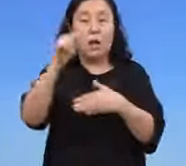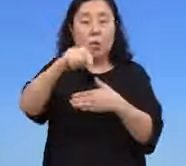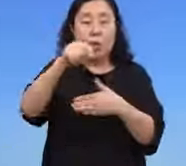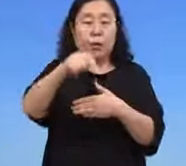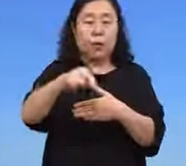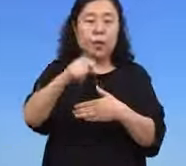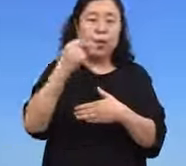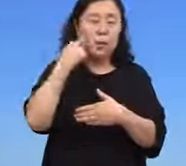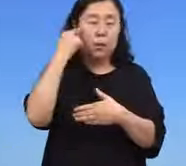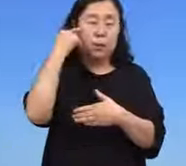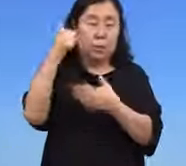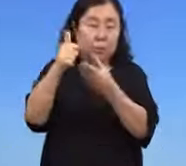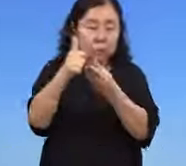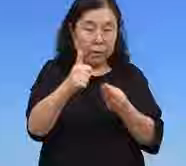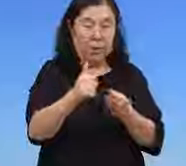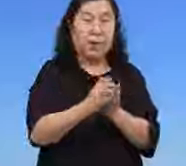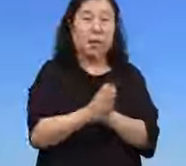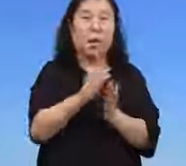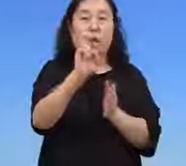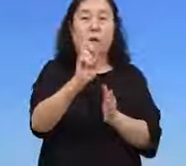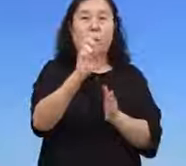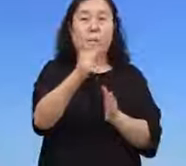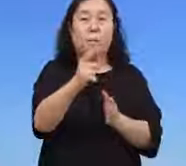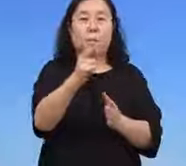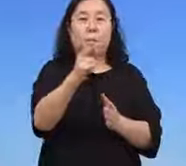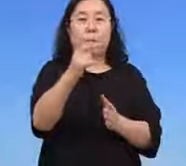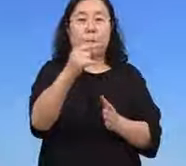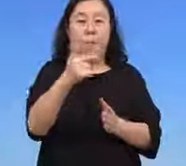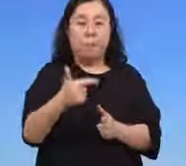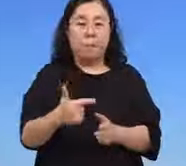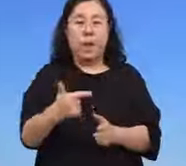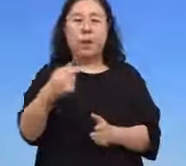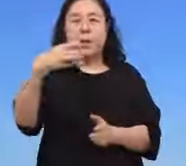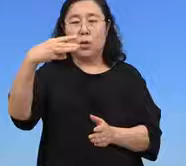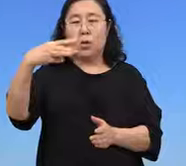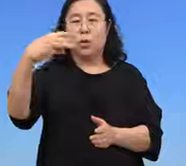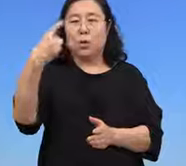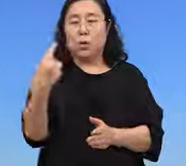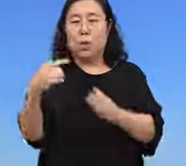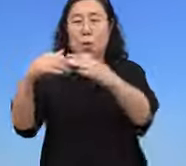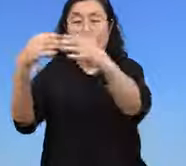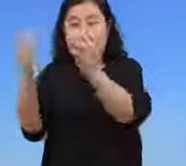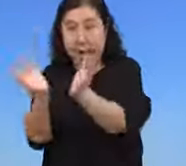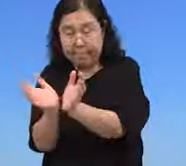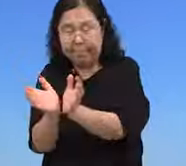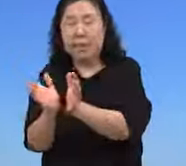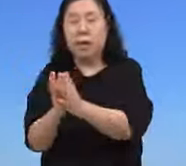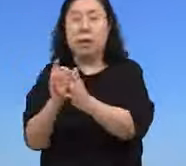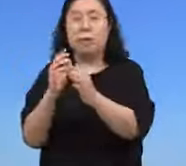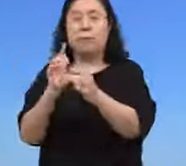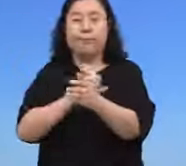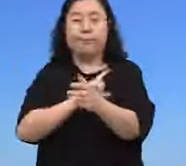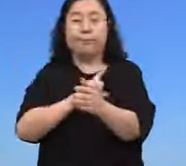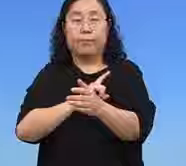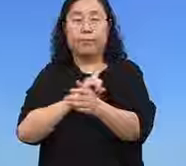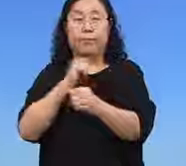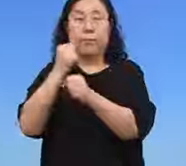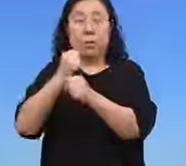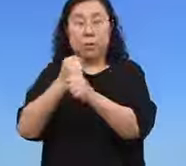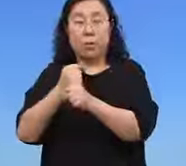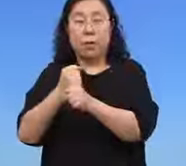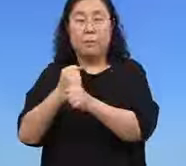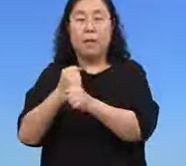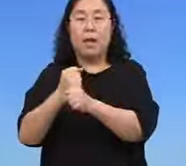외부의 목사님들을 모셔서 멘토단이라고 이름을 붙이고, 또 이제 우리 교회 안에 부목사님들 중에서